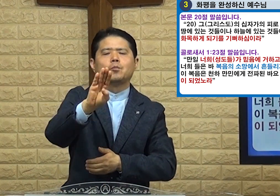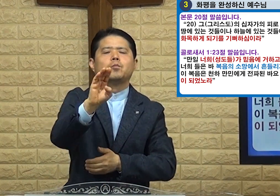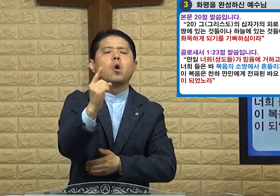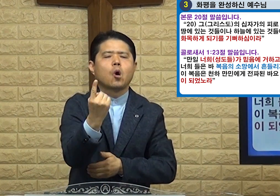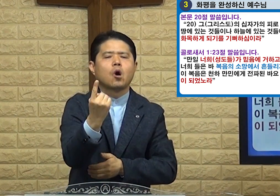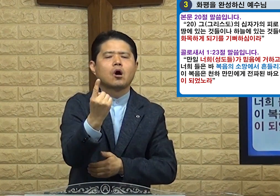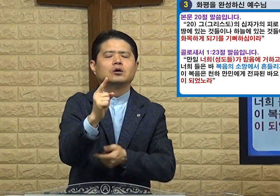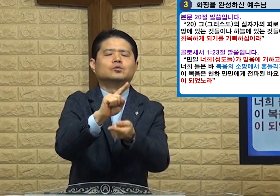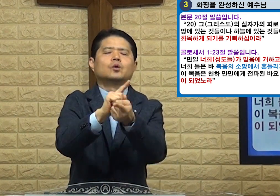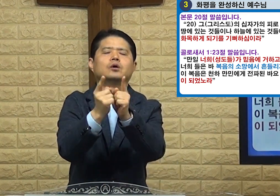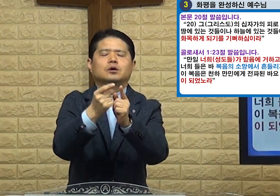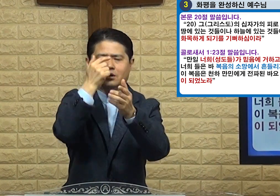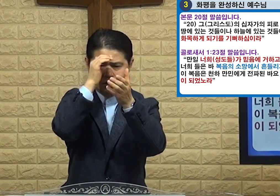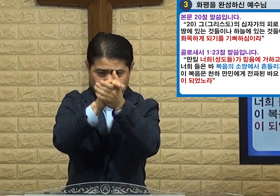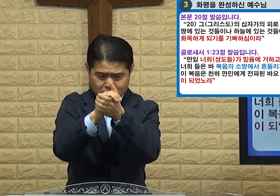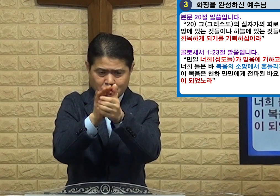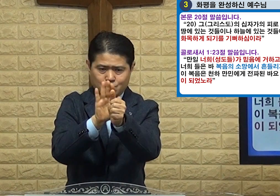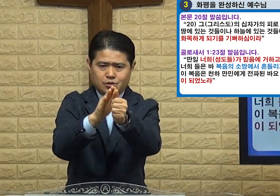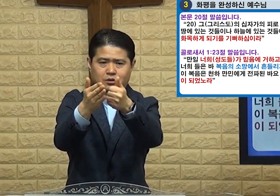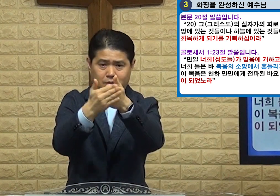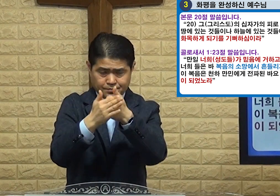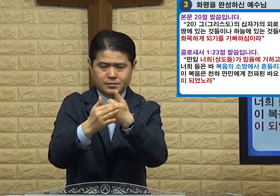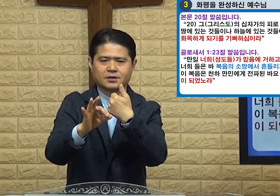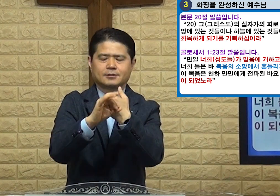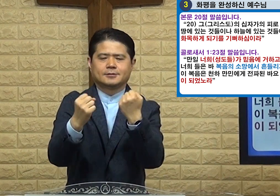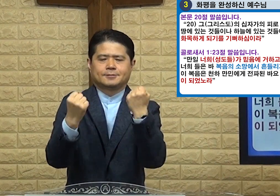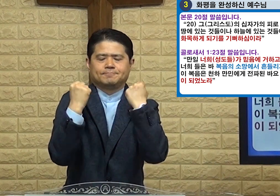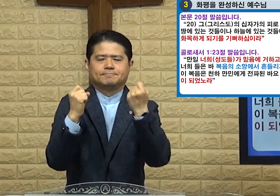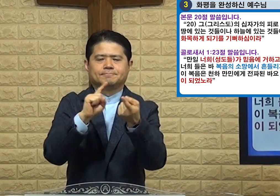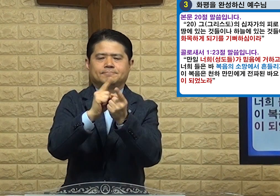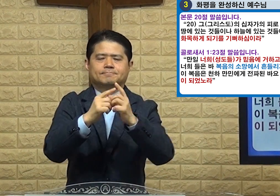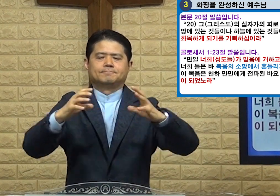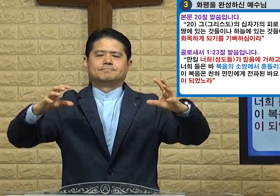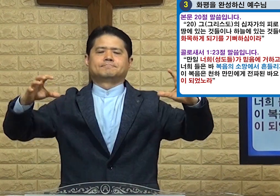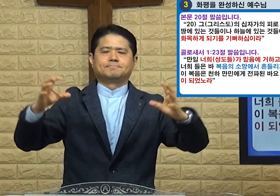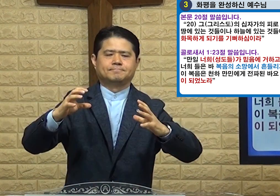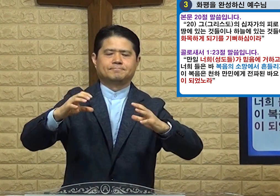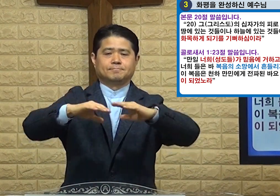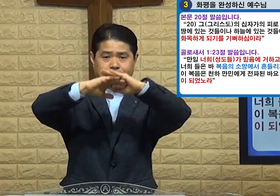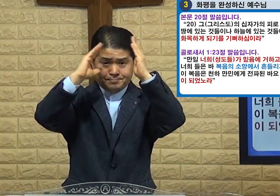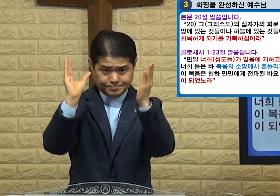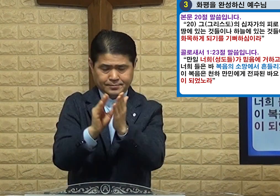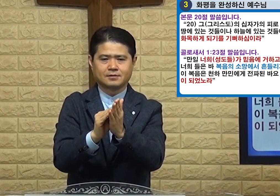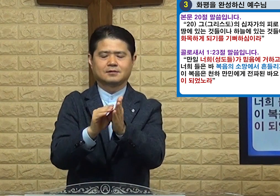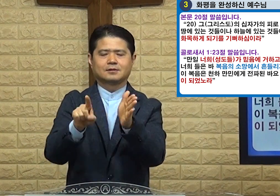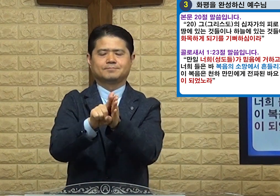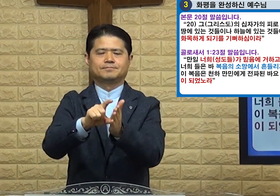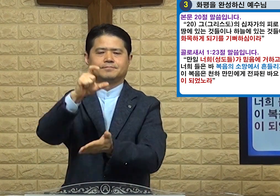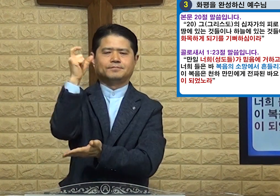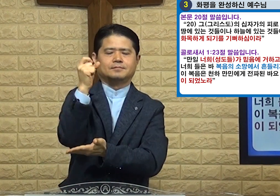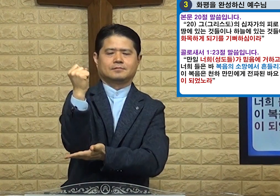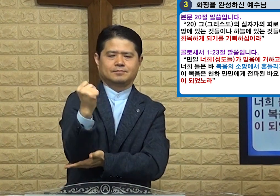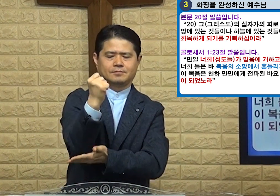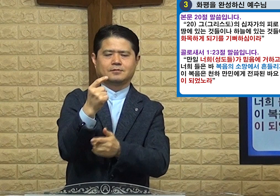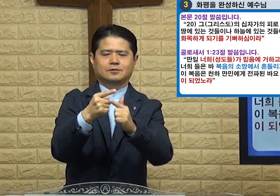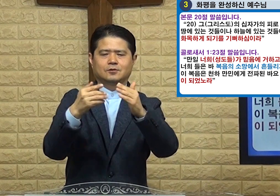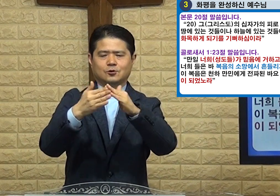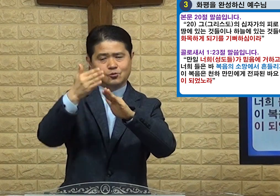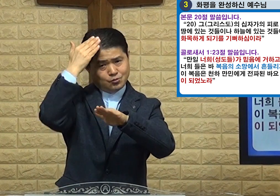것은 바로 서로가 함께 중보기도로 서로를 돕고 힘을 내서 힘을 합쳐서 그 믿음을